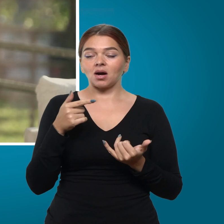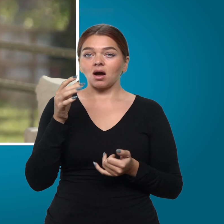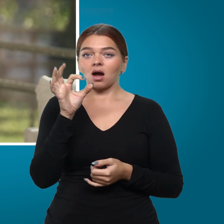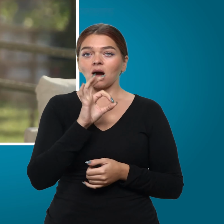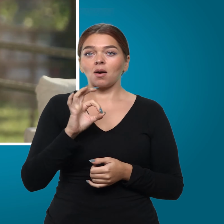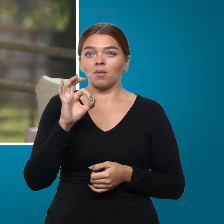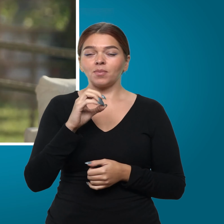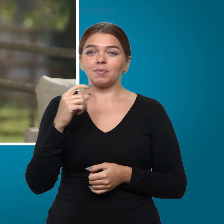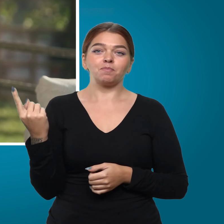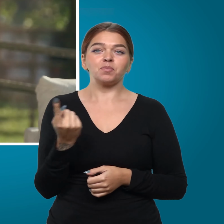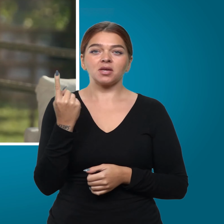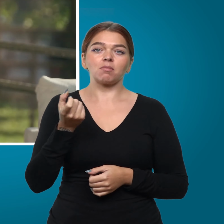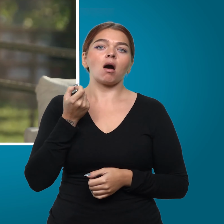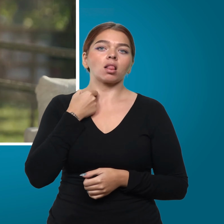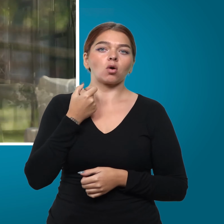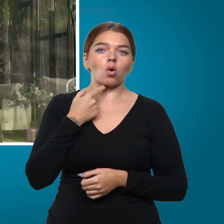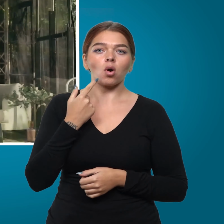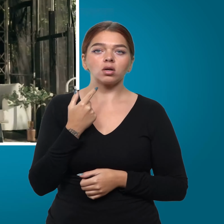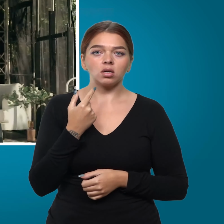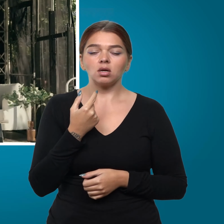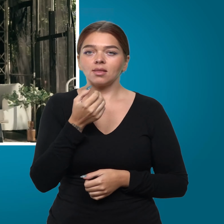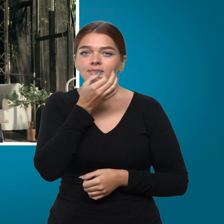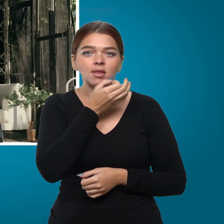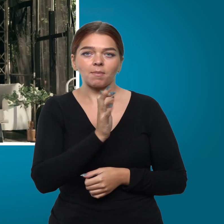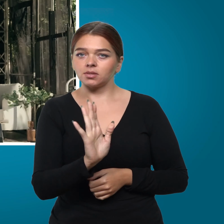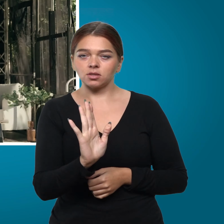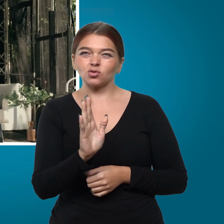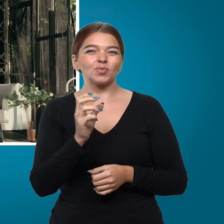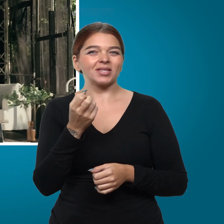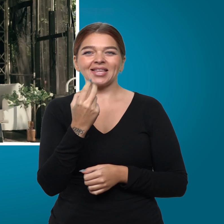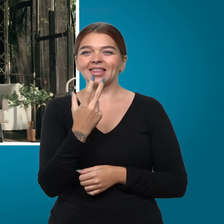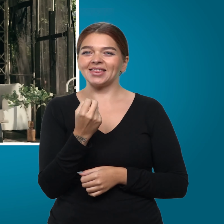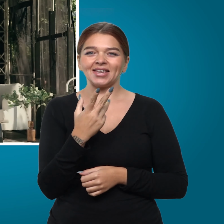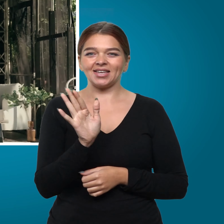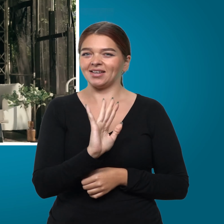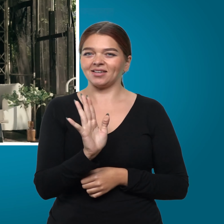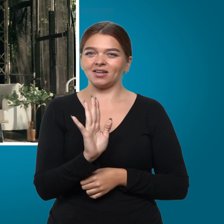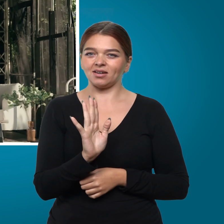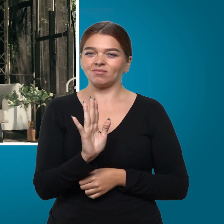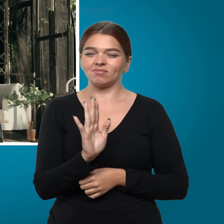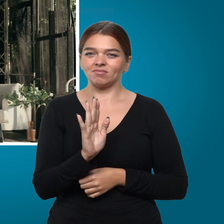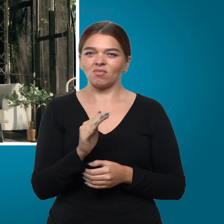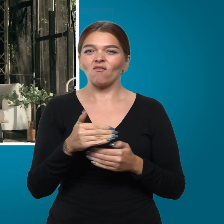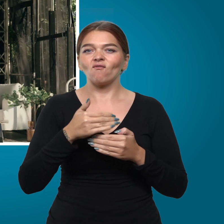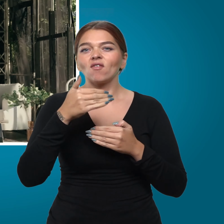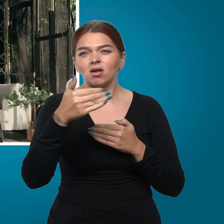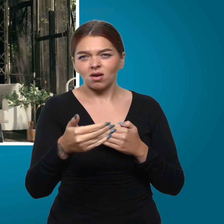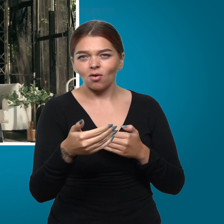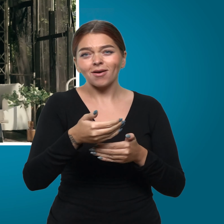Netyčia sumaišyta su sultimis kokiam nors vakarėlį. Visiškai netyčia. Visiškai netyčia.